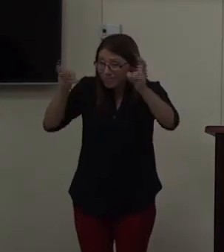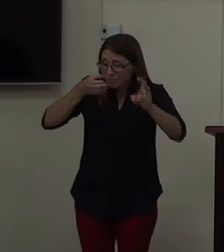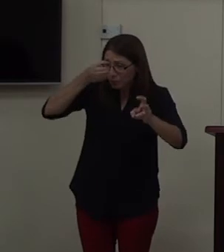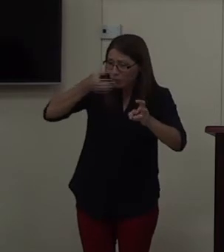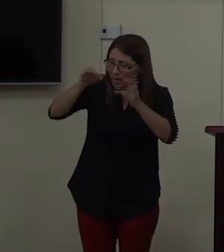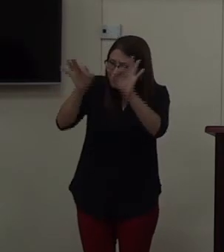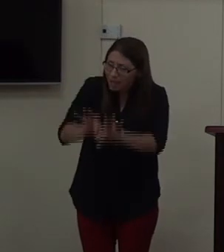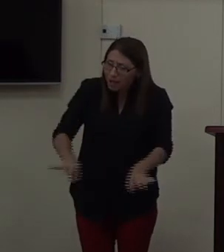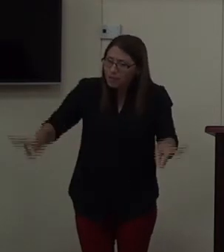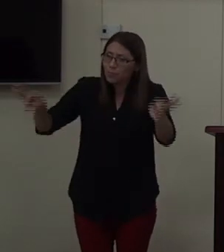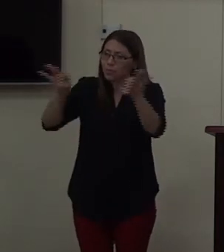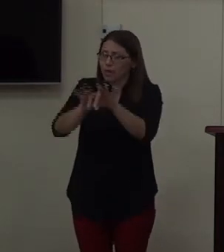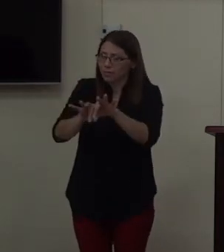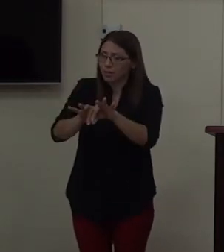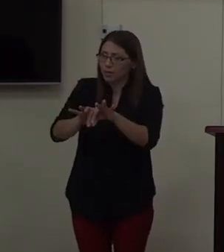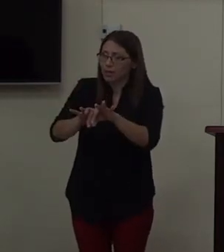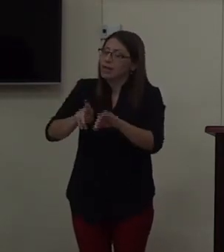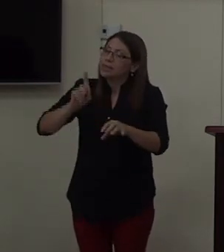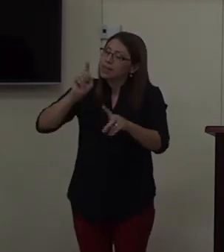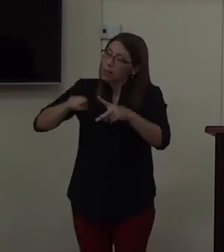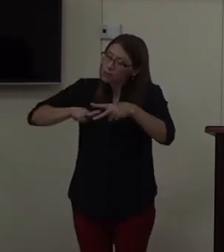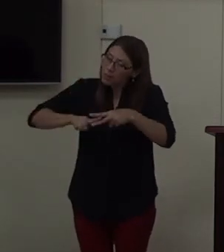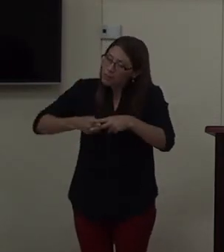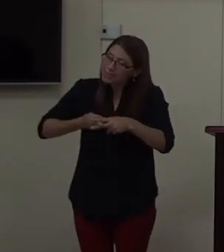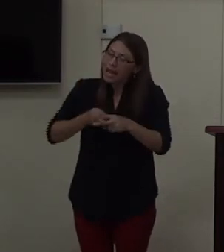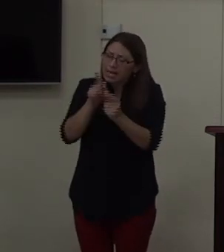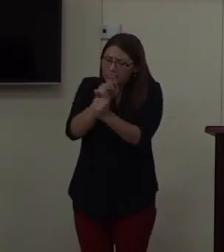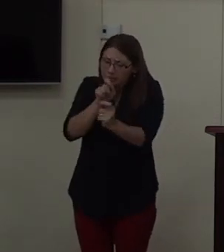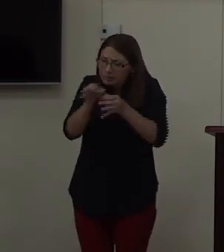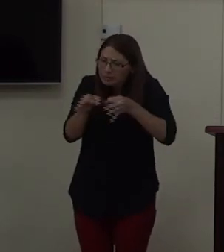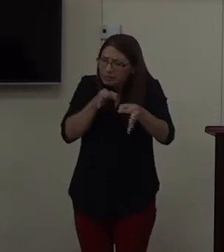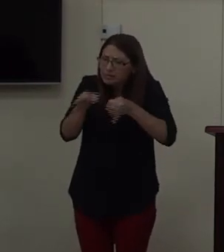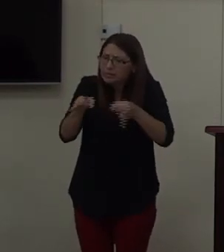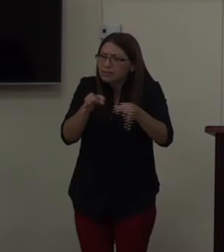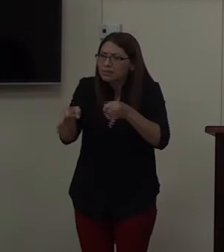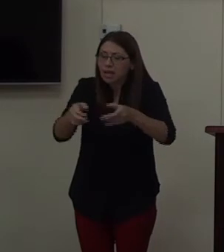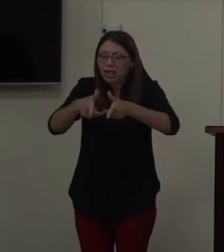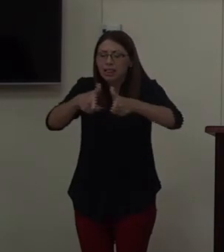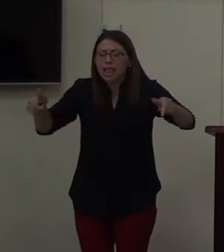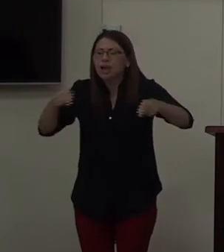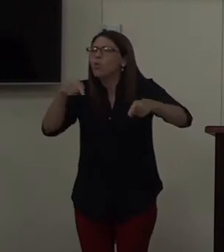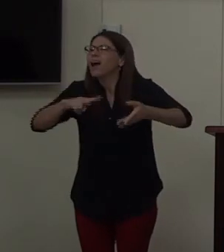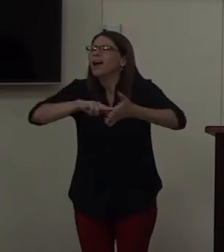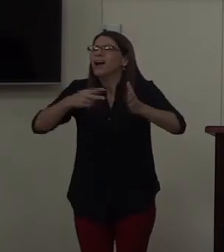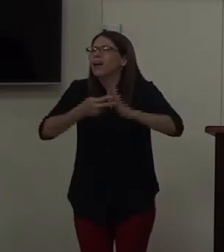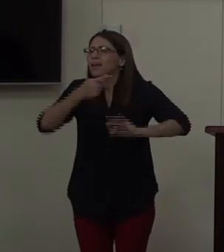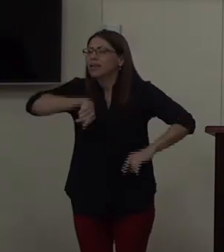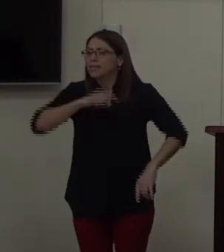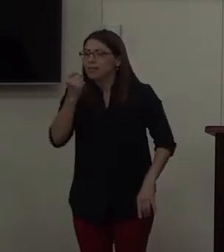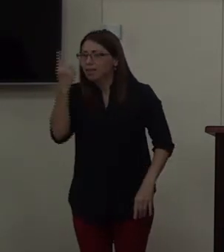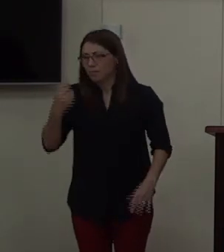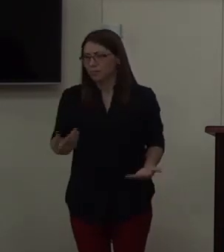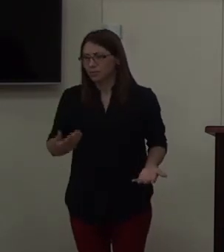tan importante, que tendríamos que empezar a hacer precisiones sobre qué entendemos por la lengua, ¿verdad? Es decir, el asunto